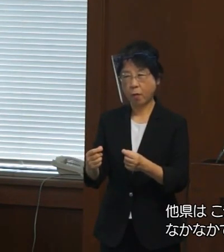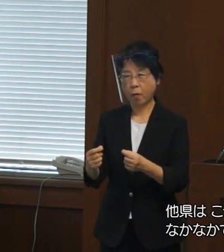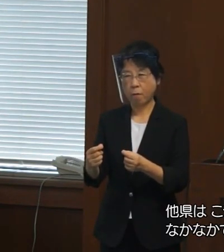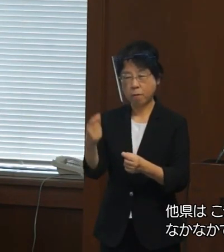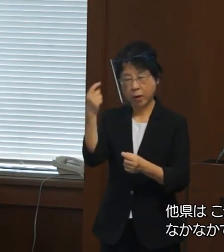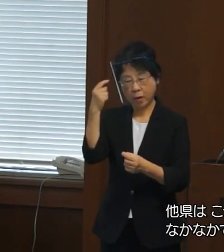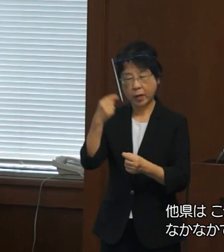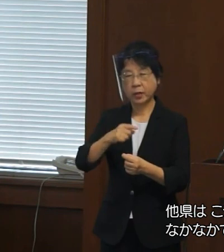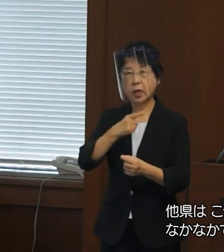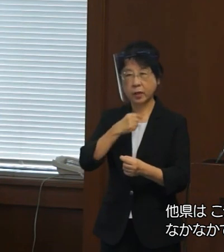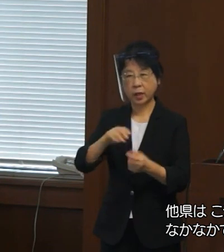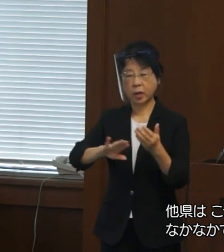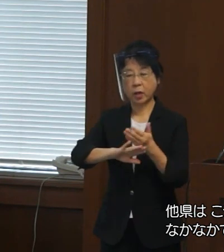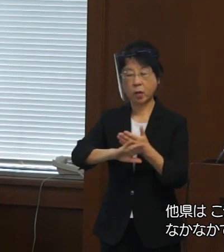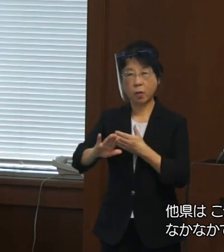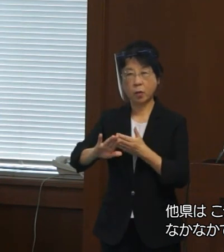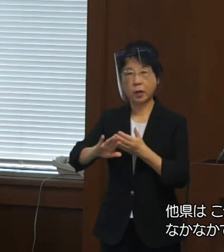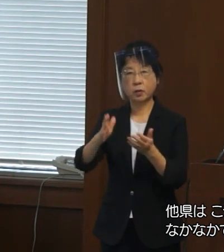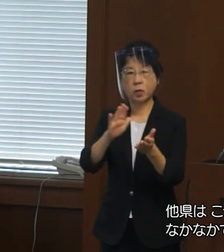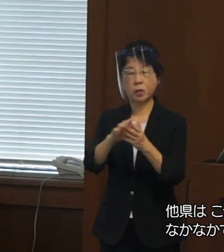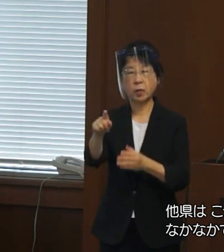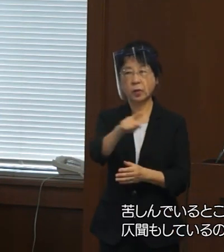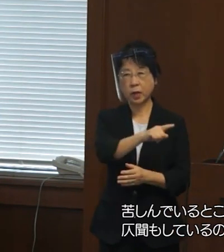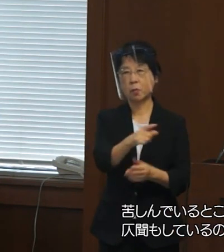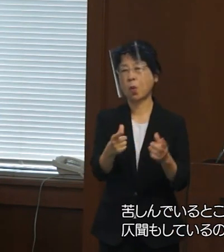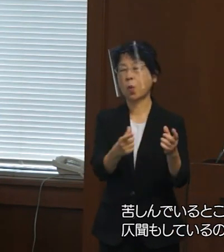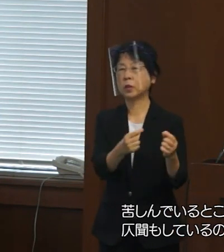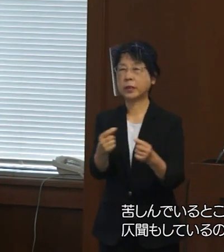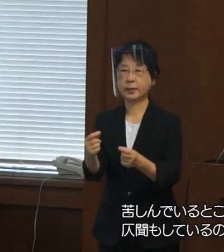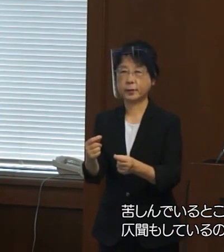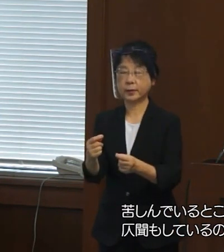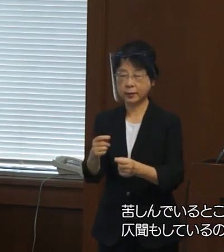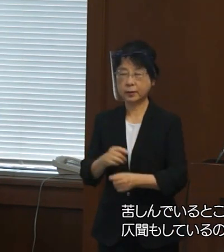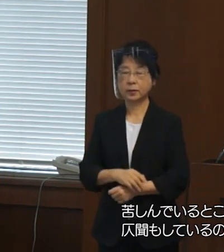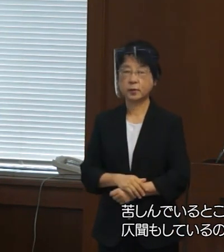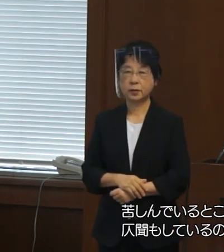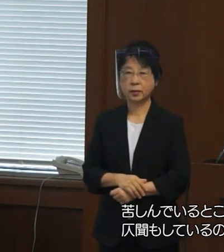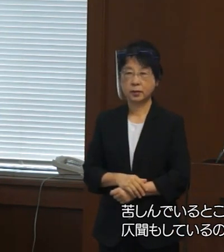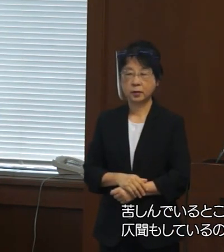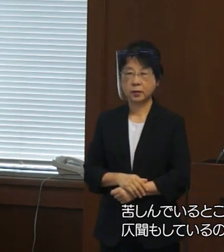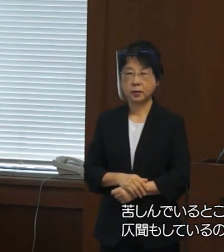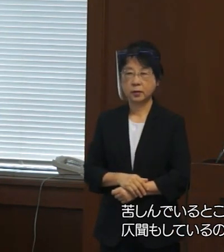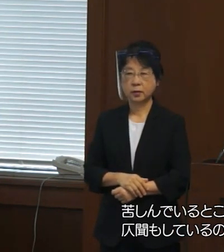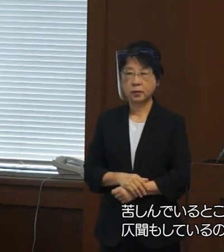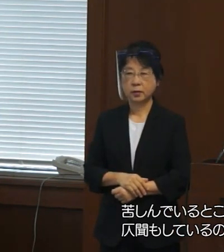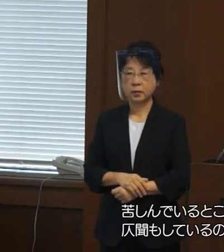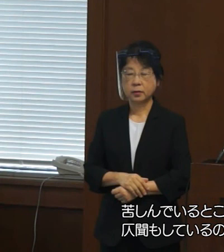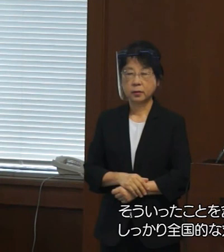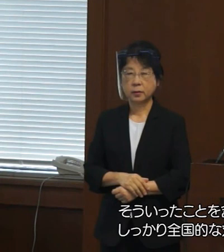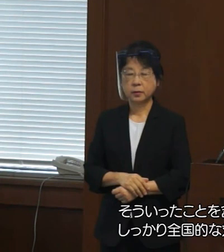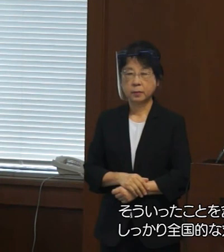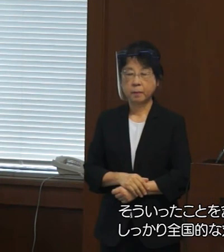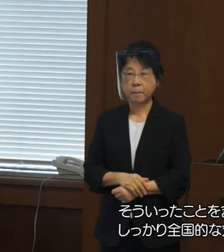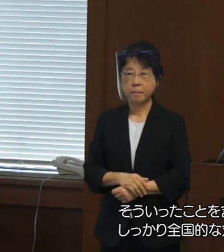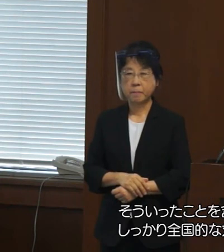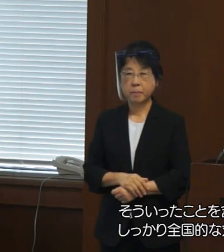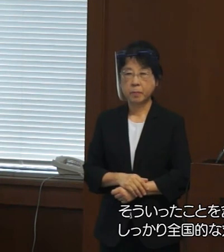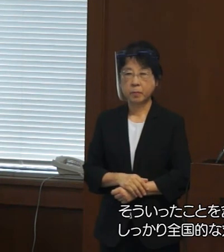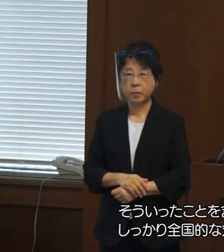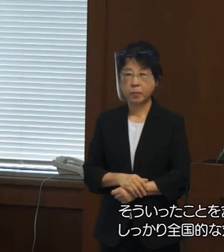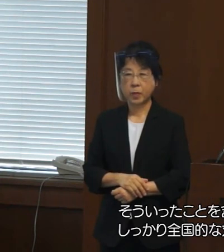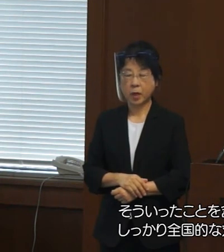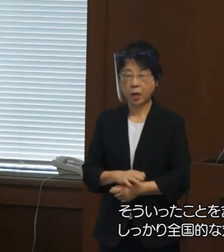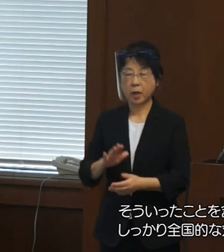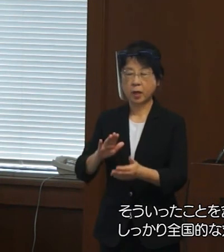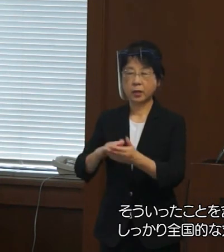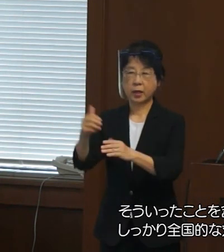他県は、あの、なかなかこういう備えもね、なかなかできてなくて苦しんでるところもあるという側面もしているので、まあ、そういったことを含めて、あの、知事会